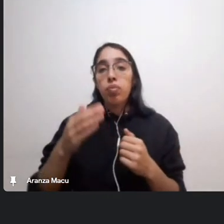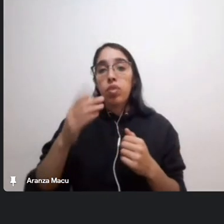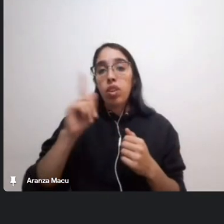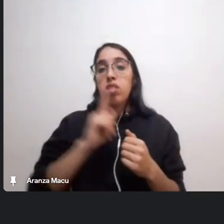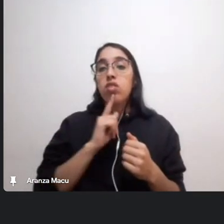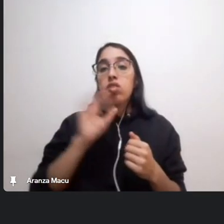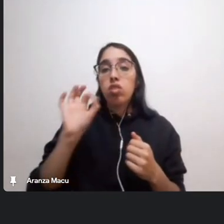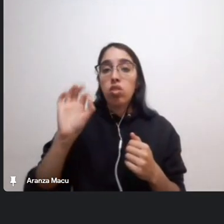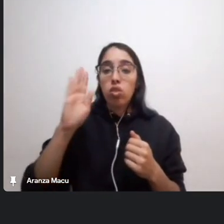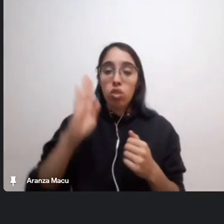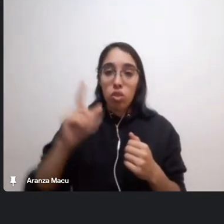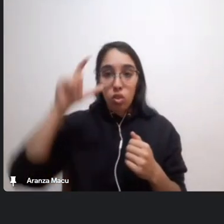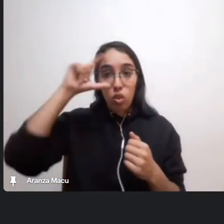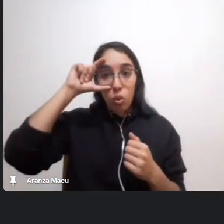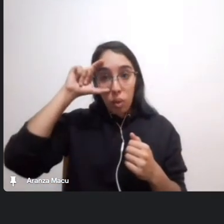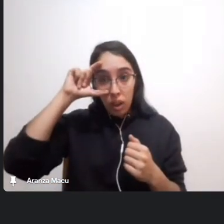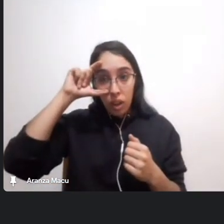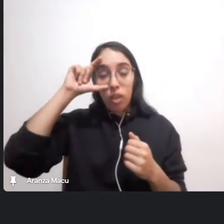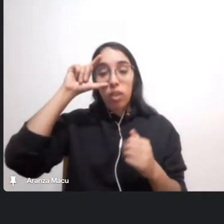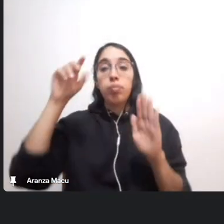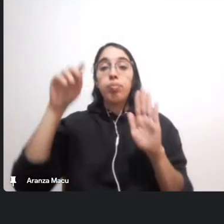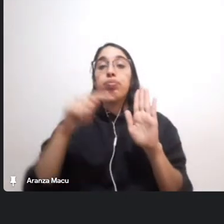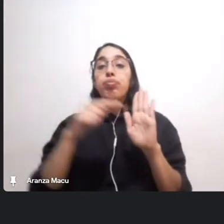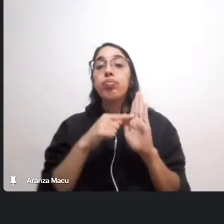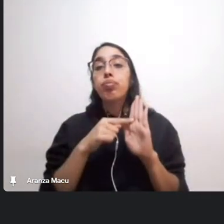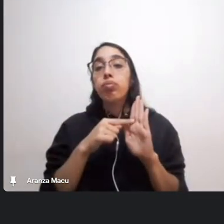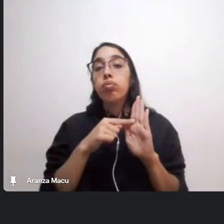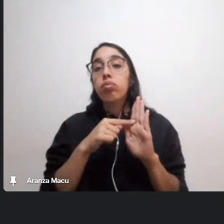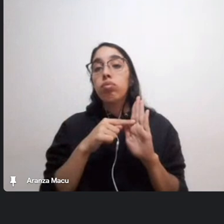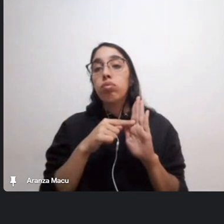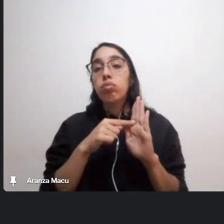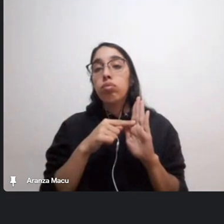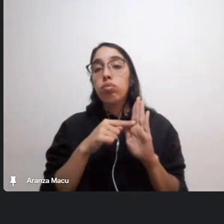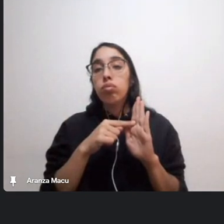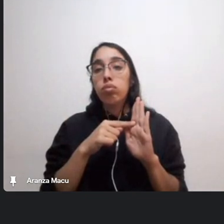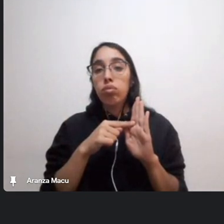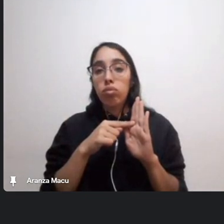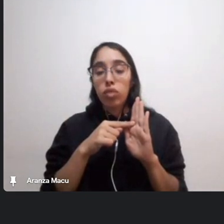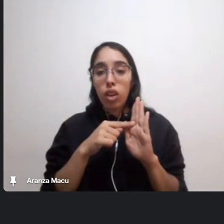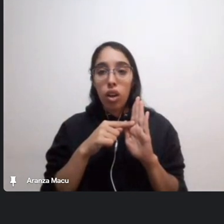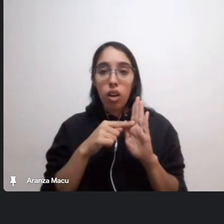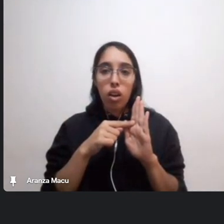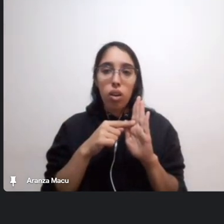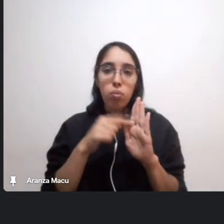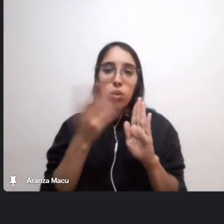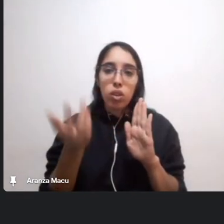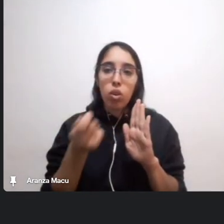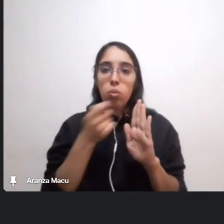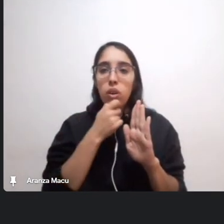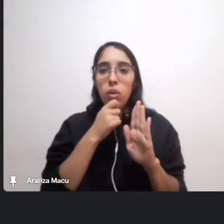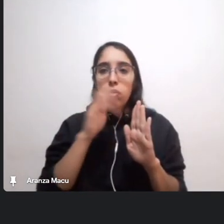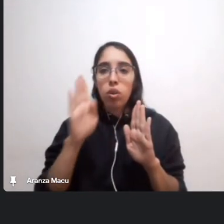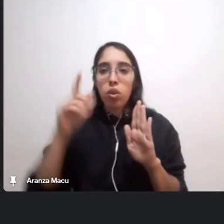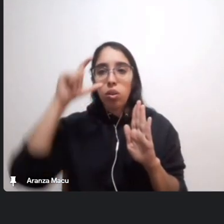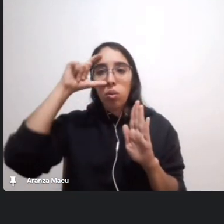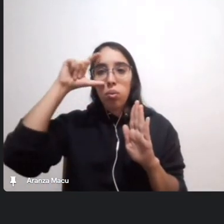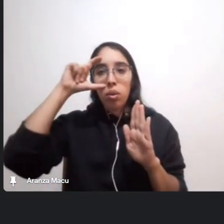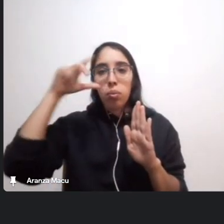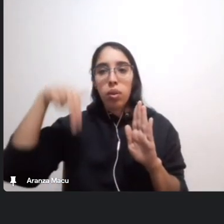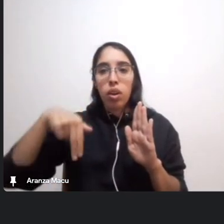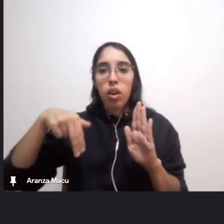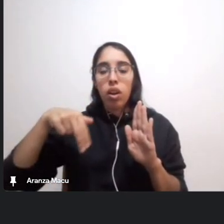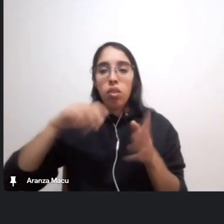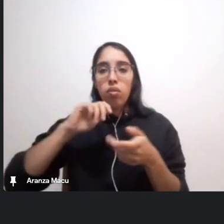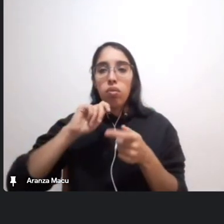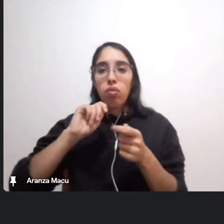is, are, es presente, been, es participio, sido o estado, y